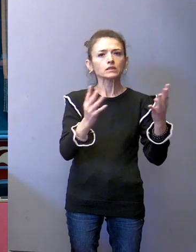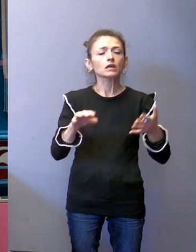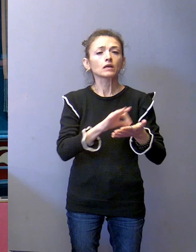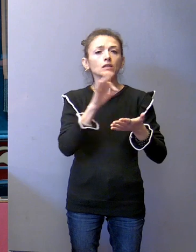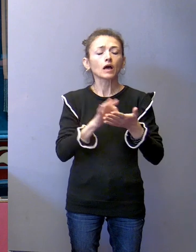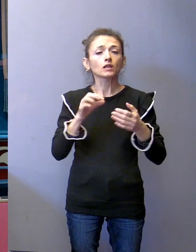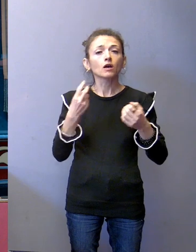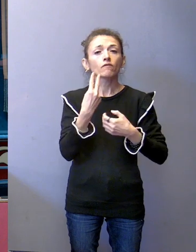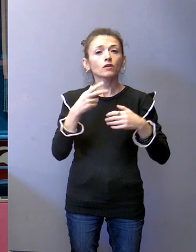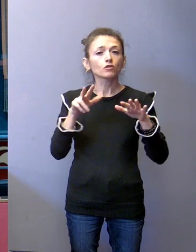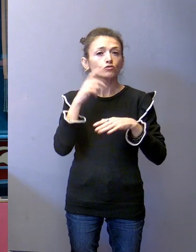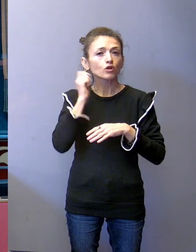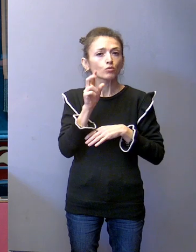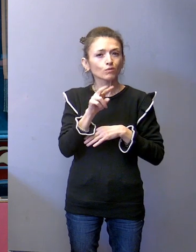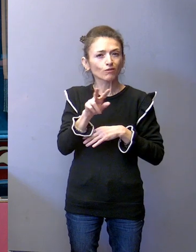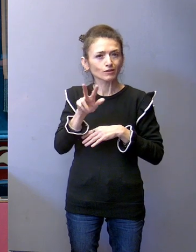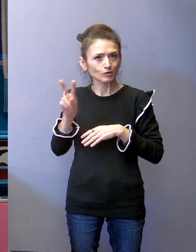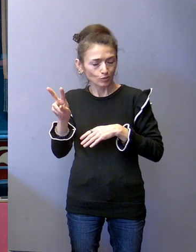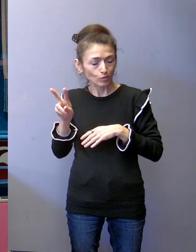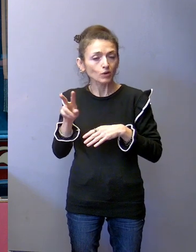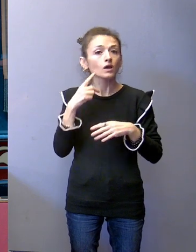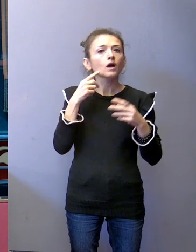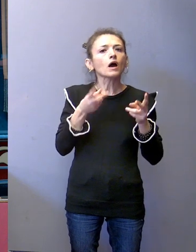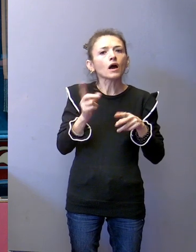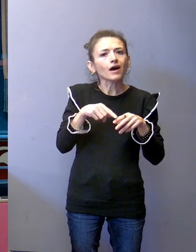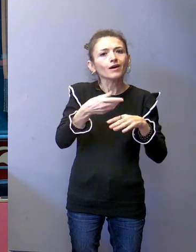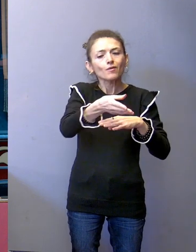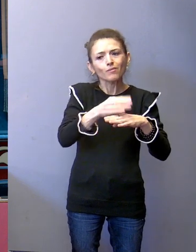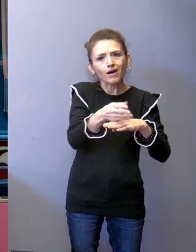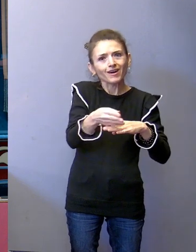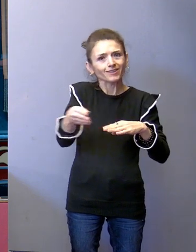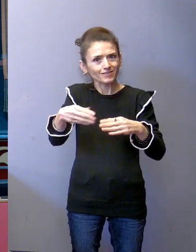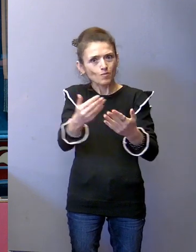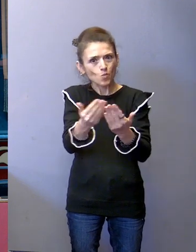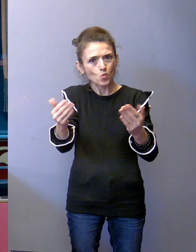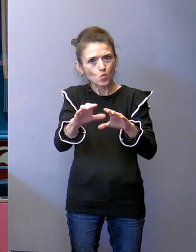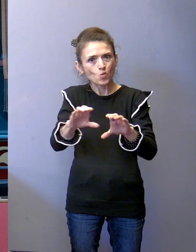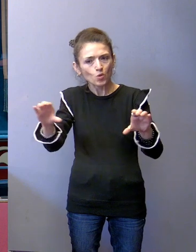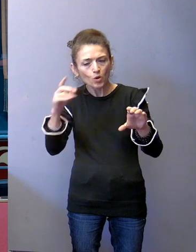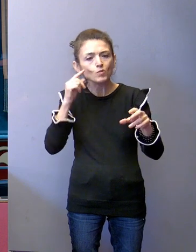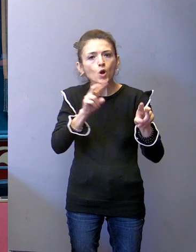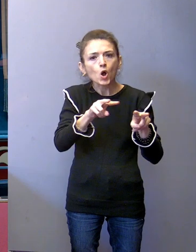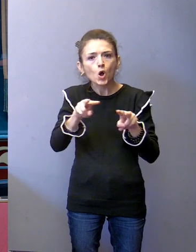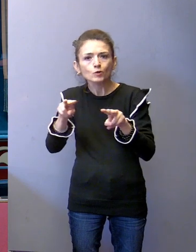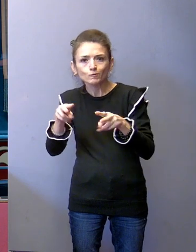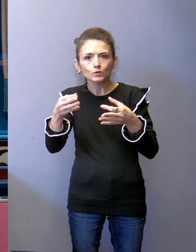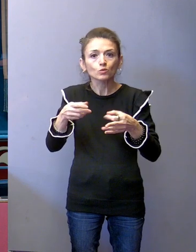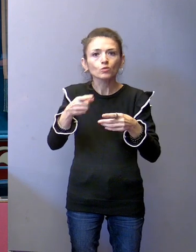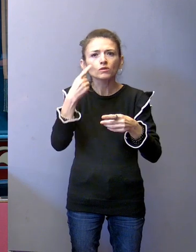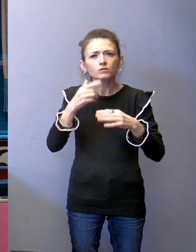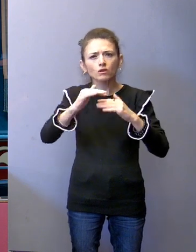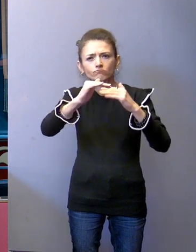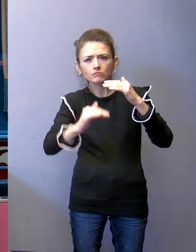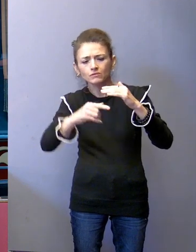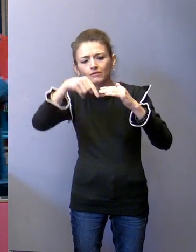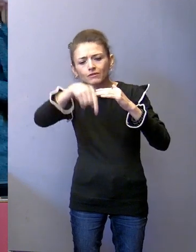2022 e alla verifica e controllo sulla sicurezza del restante muro che sovrasta per tutta la sua lunghezza con un dislivello piuttosto